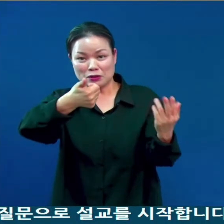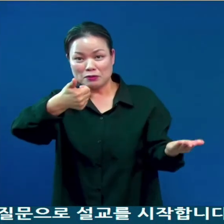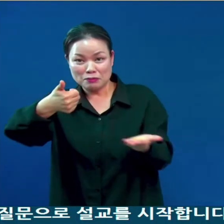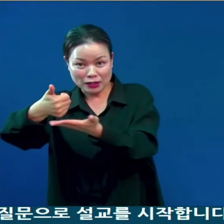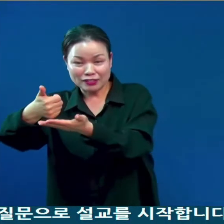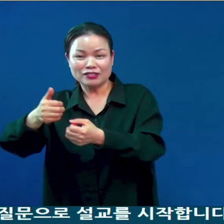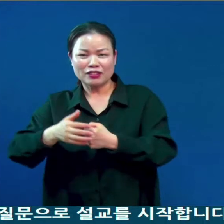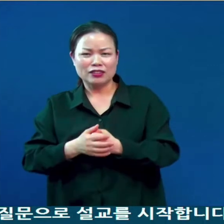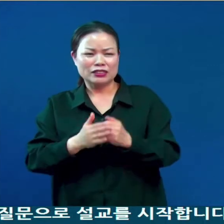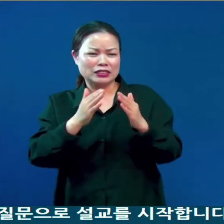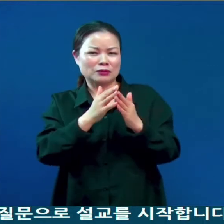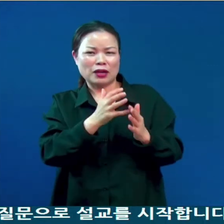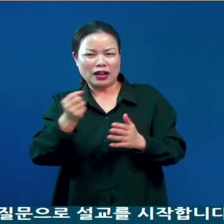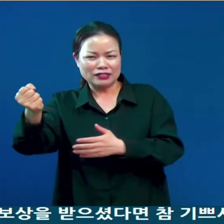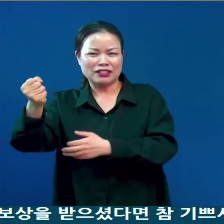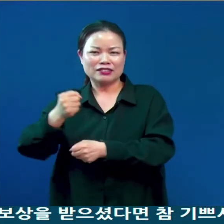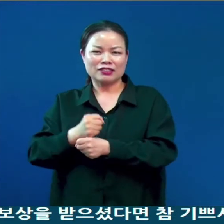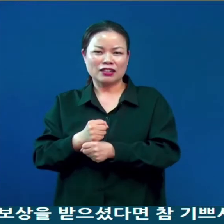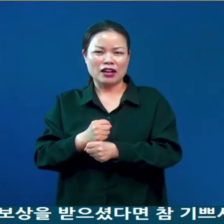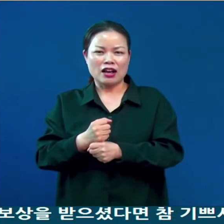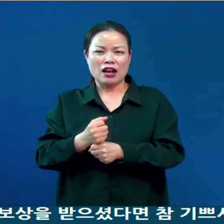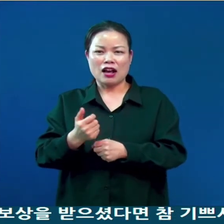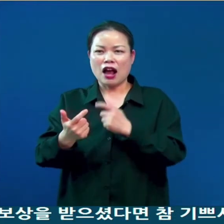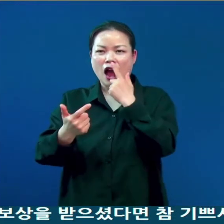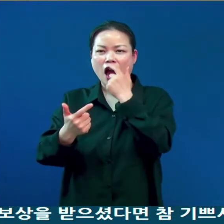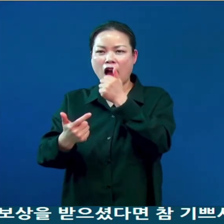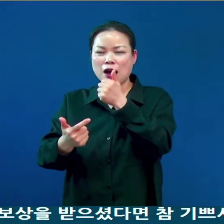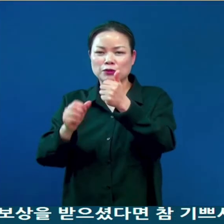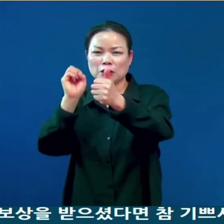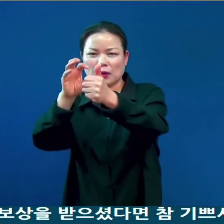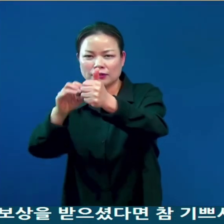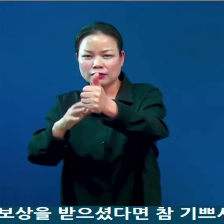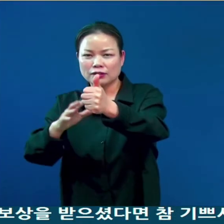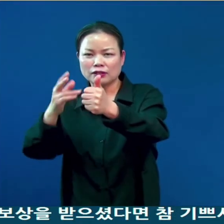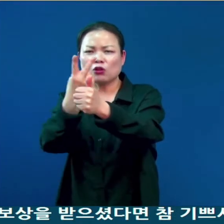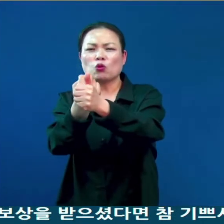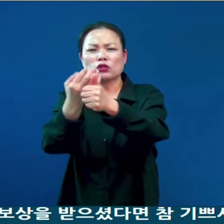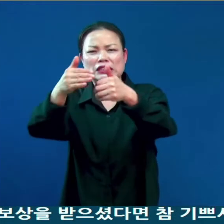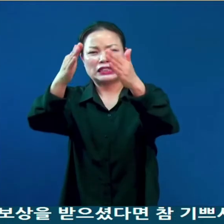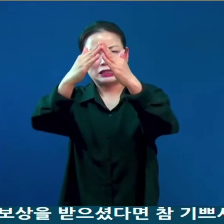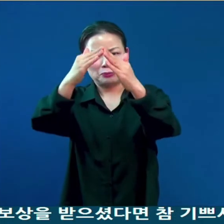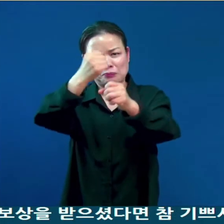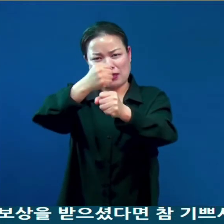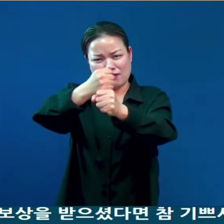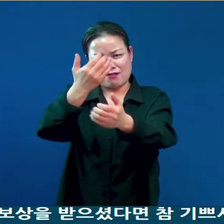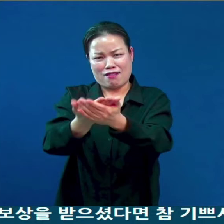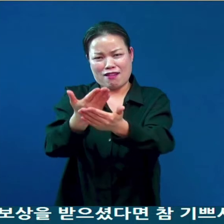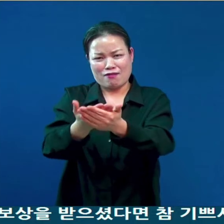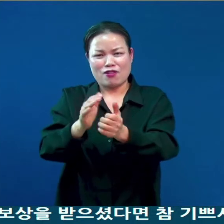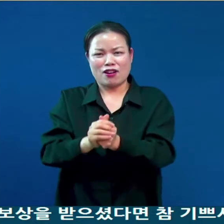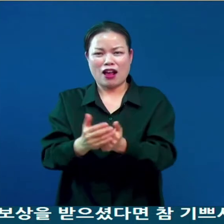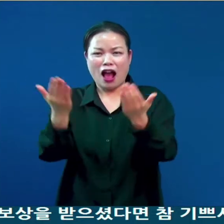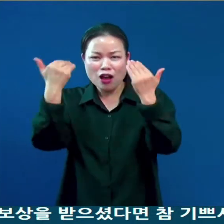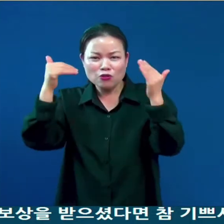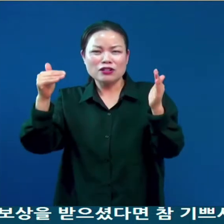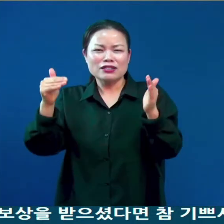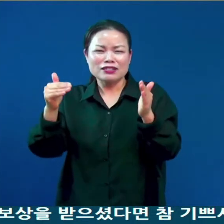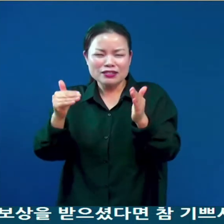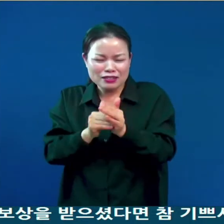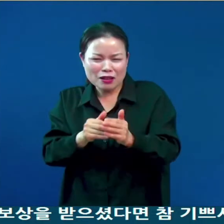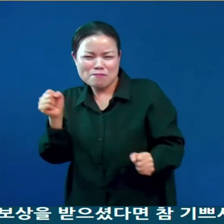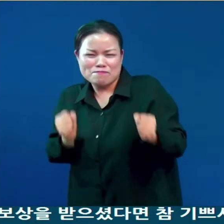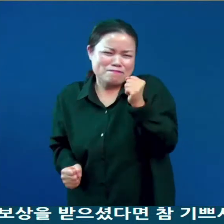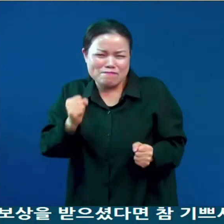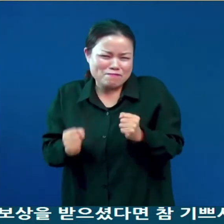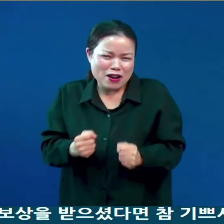줘가지고 집에 가자마자 이제 아버지에게 얘기해가지고 토끼장 하나 만들어 달라고 하고, 이제 맨날 학교가 끝나면 끝나기가